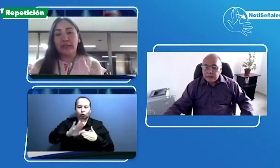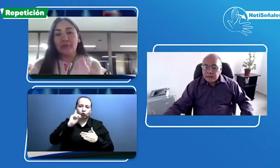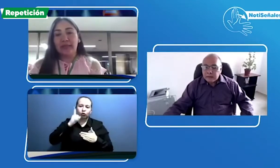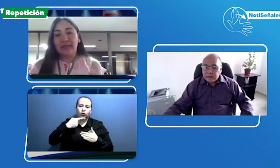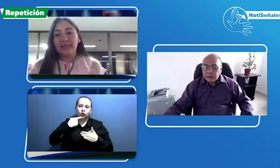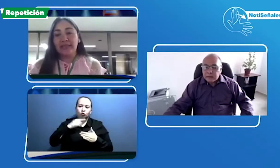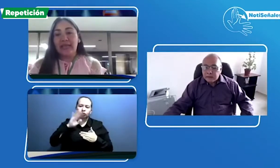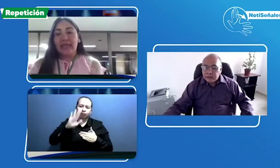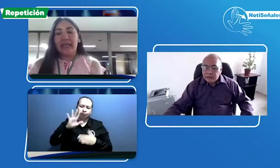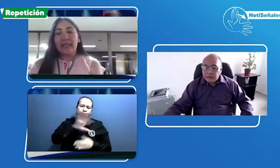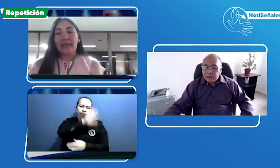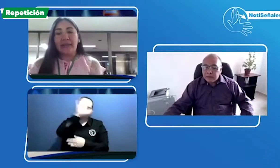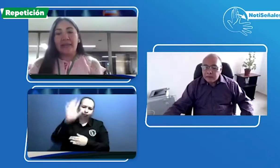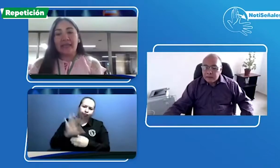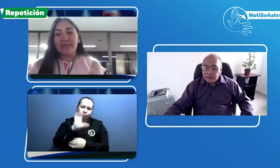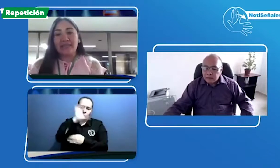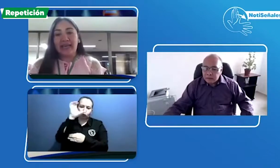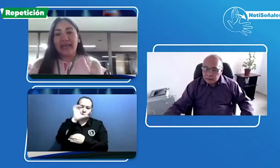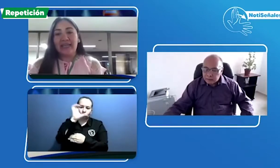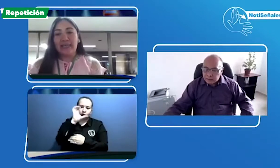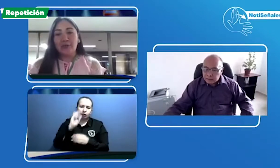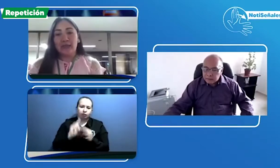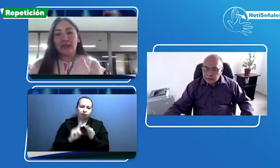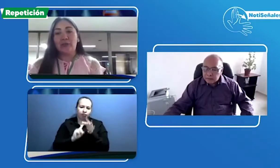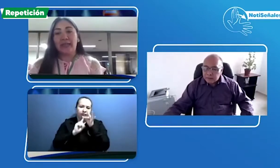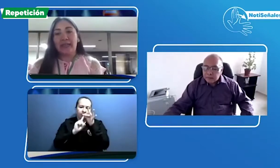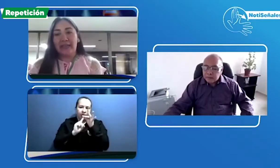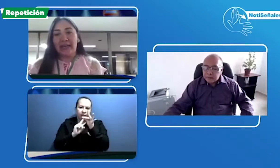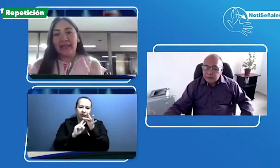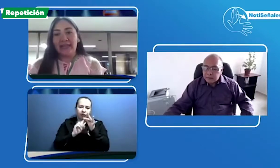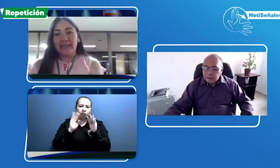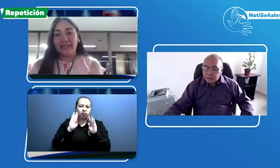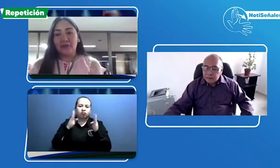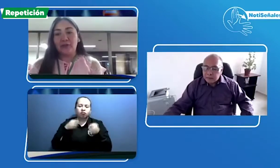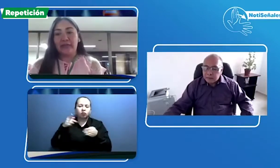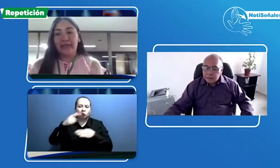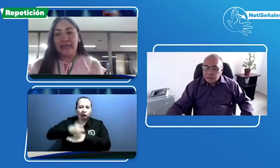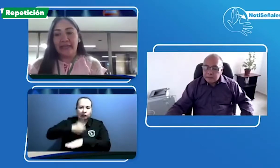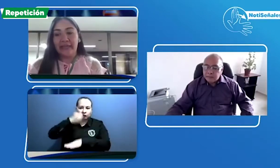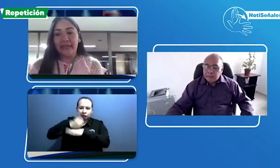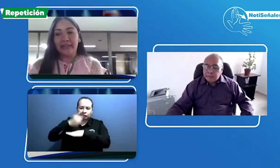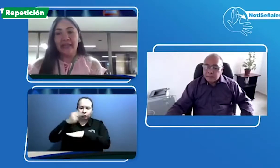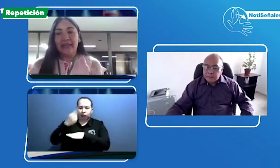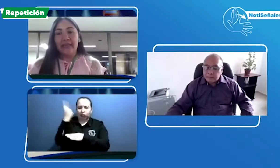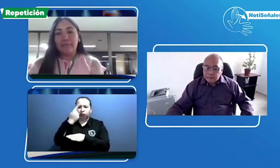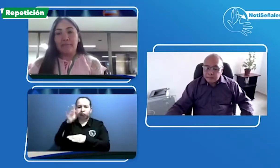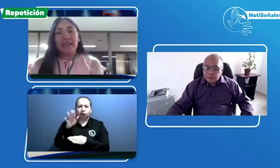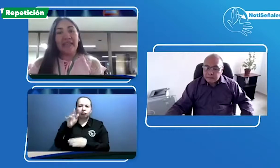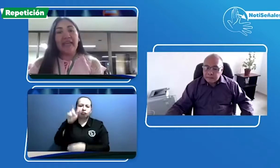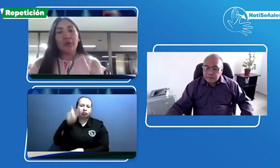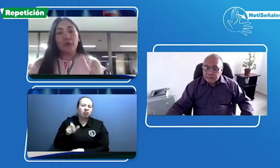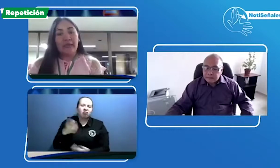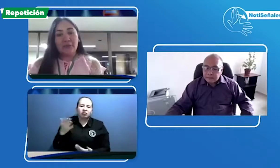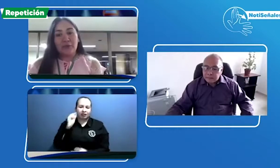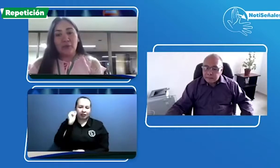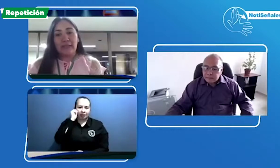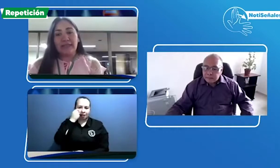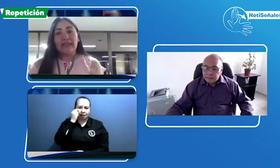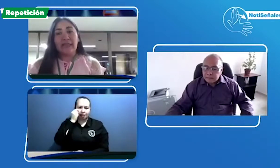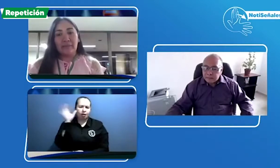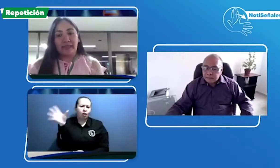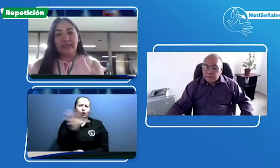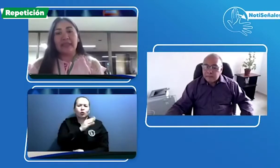nuestro querido país, de manera especial a su director general, el señor Henry, y a todas las